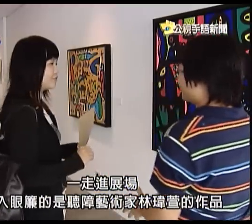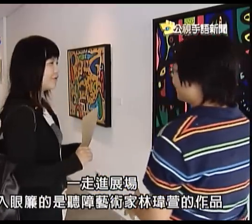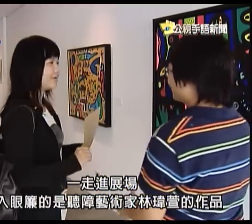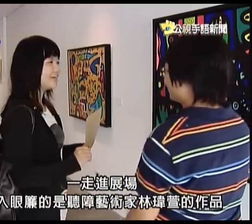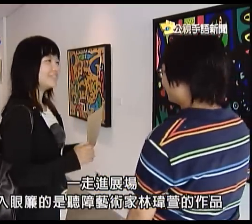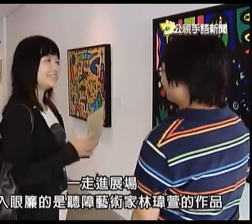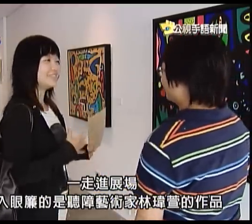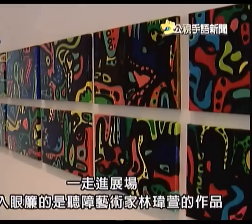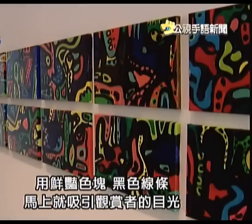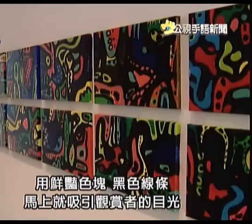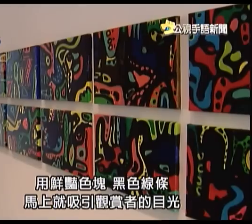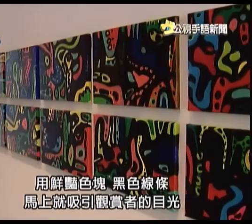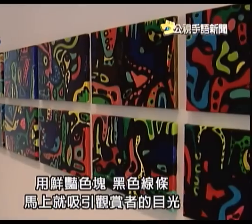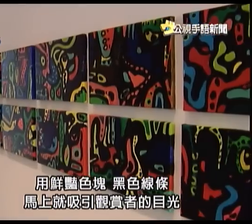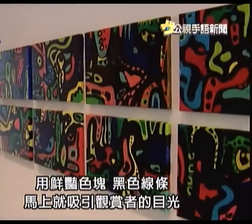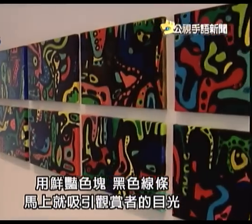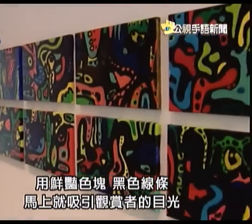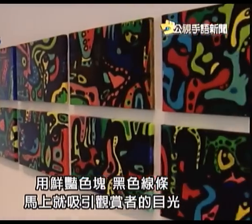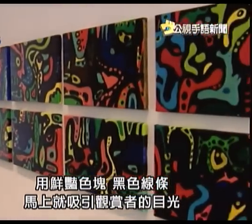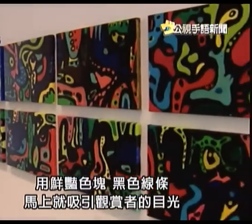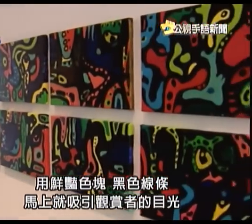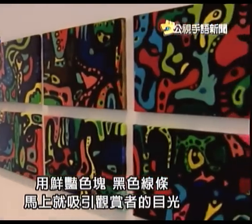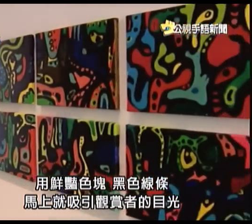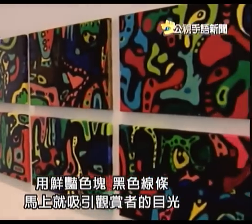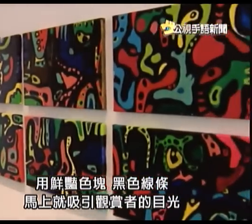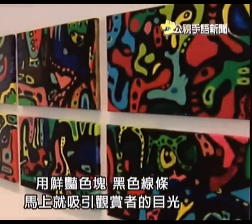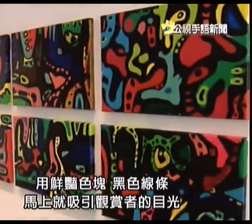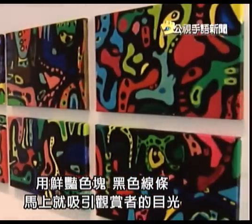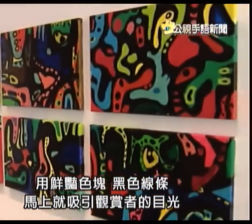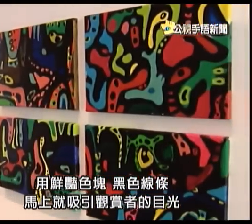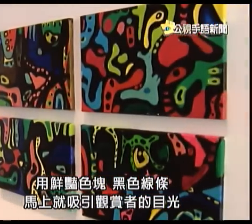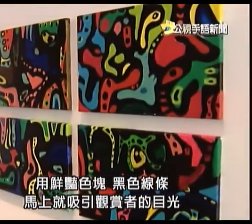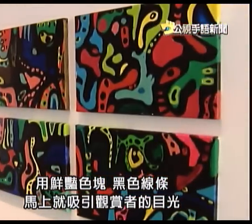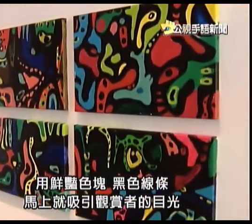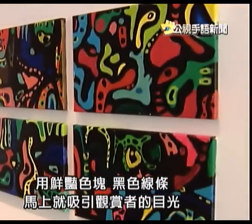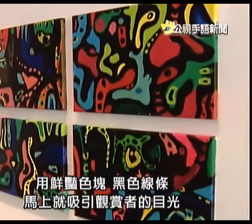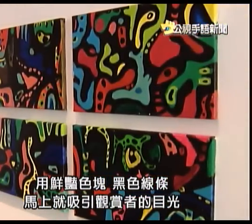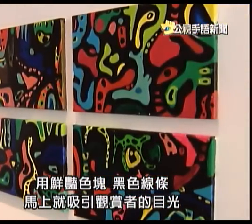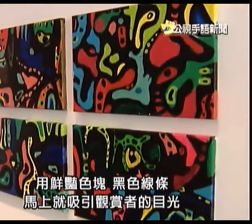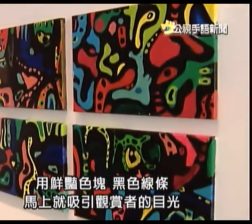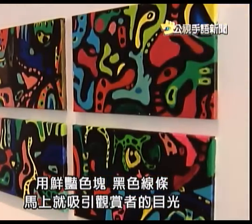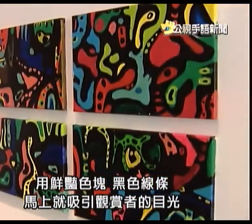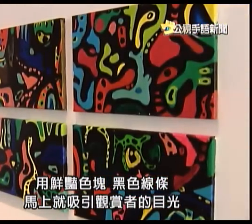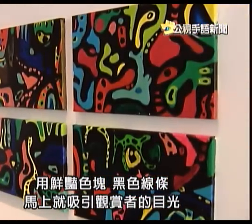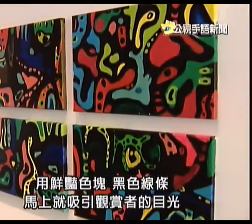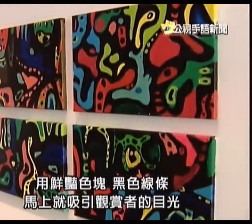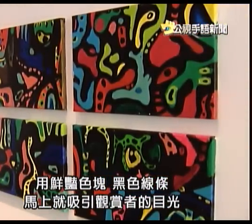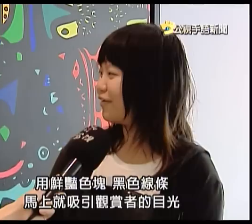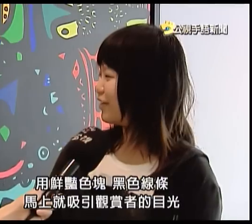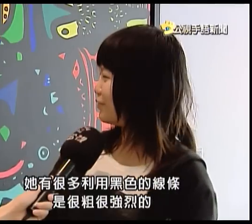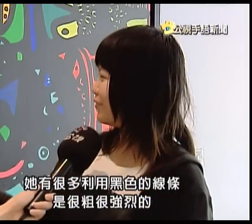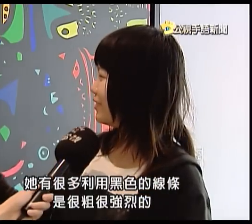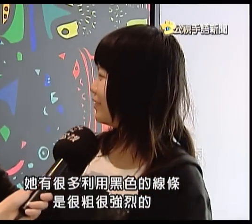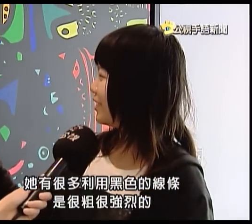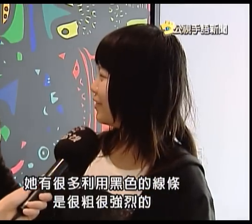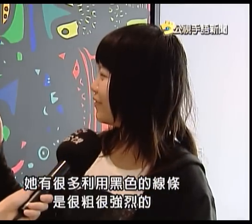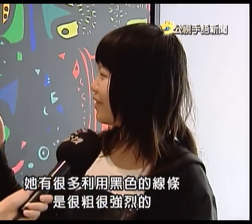品，用鲜艳的色块、黑色线条，马上就吸引观赏者的目光。 它有很多用利用黑